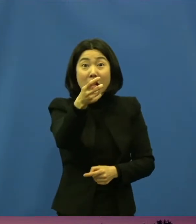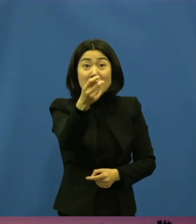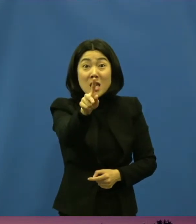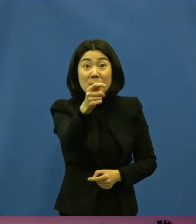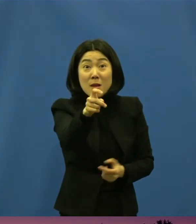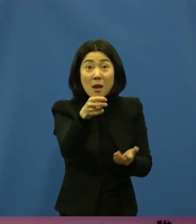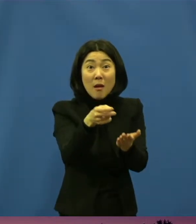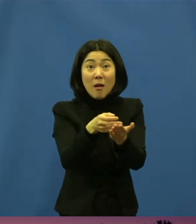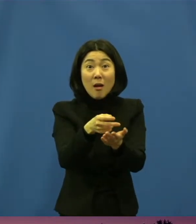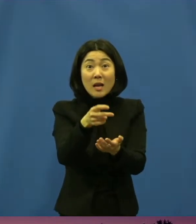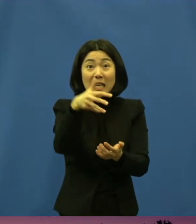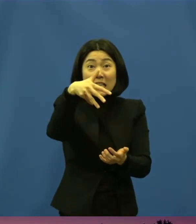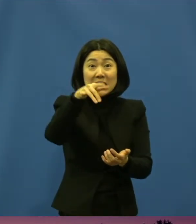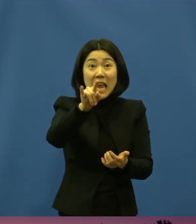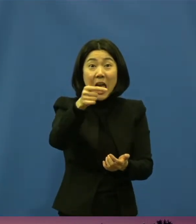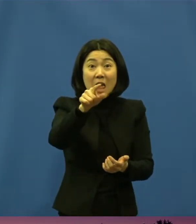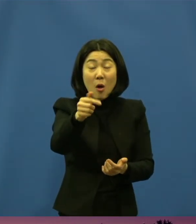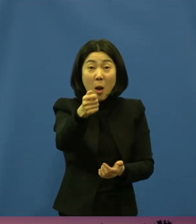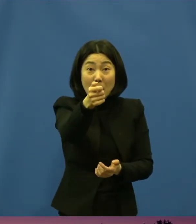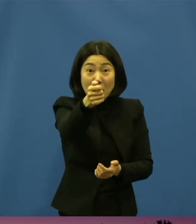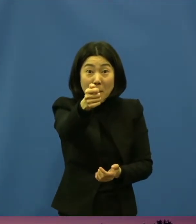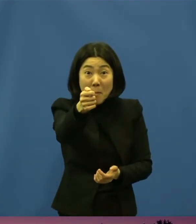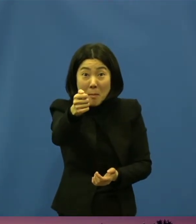받겠어요, 여러분? 어디를 지배를 받겠어요?